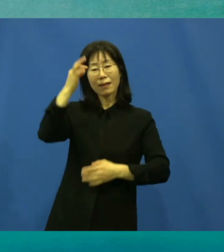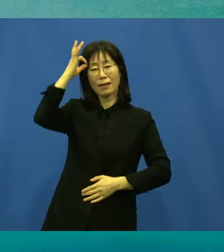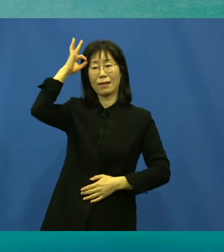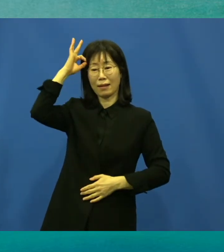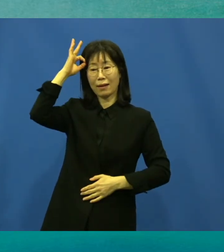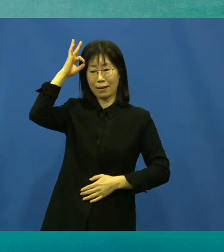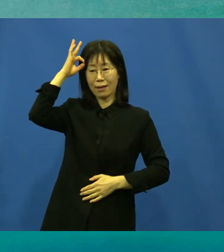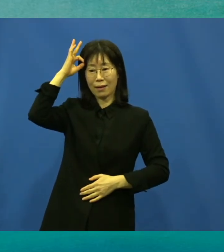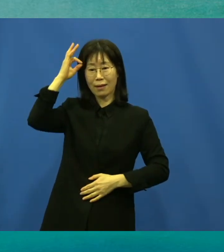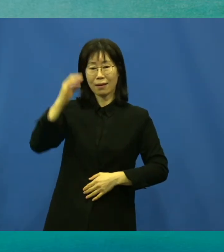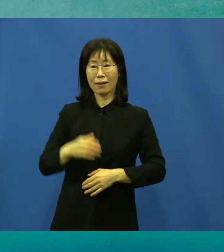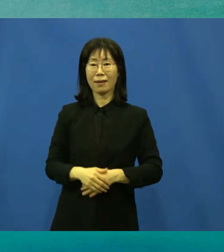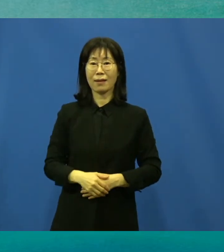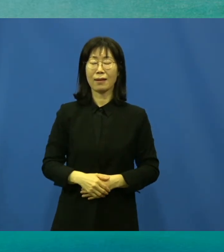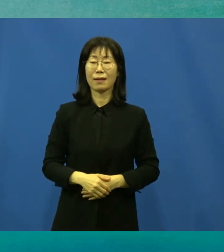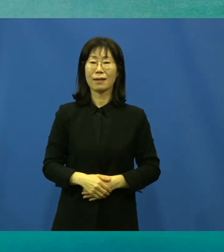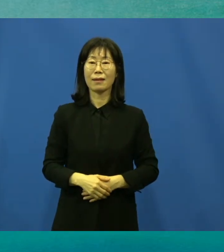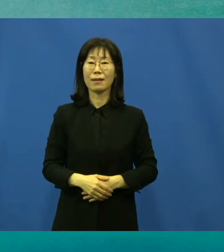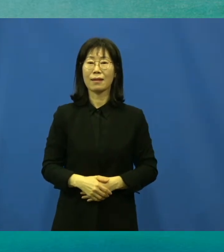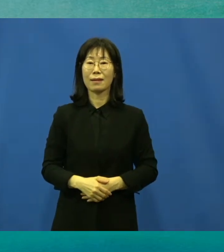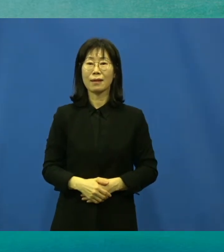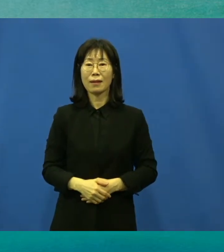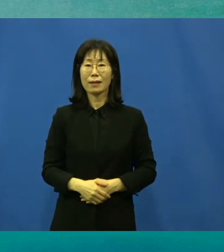나에게 일어난 일은 결코 우연이 아닙니다.